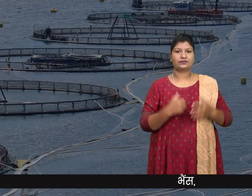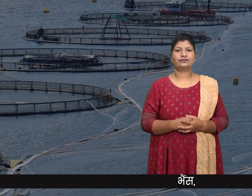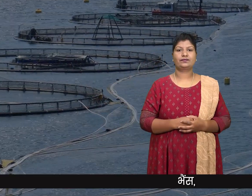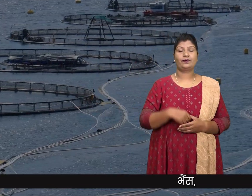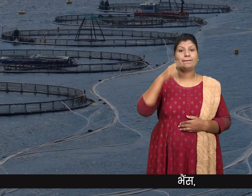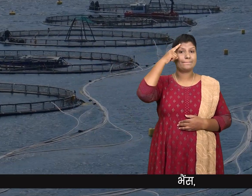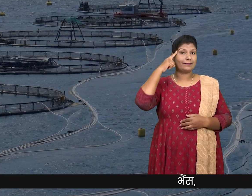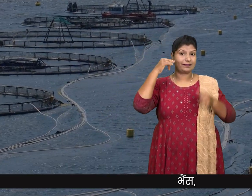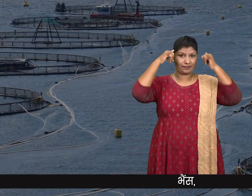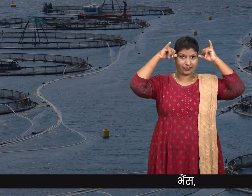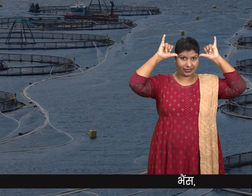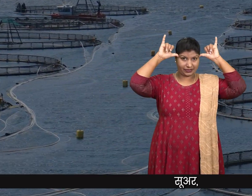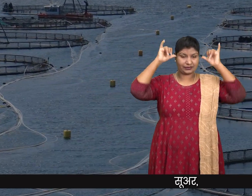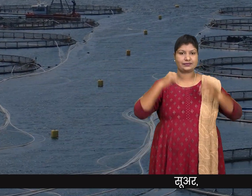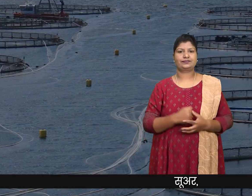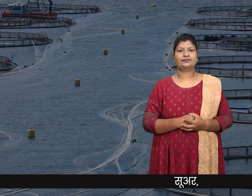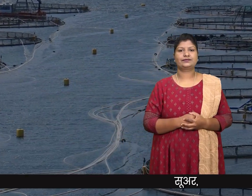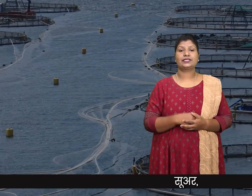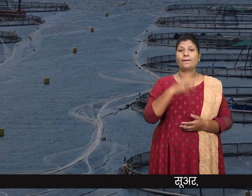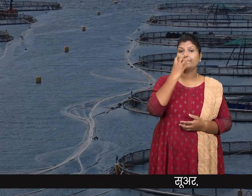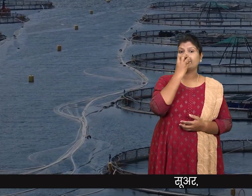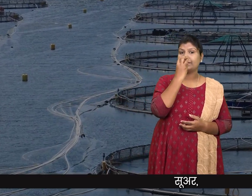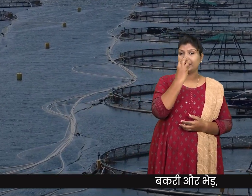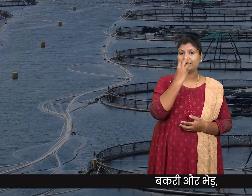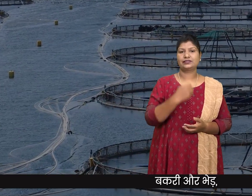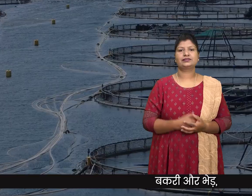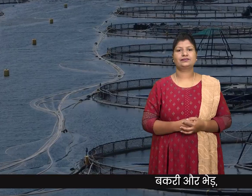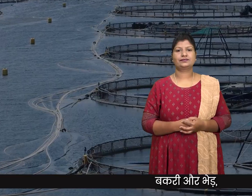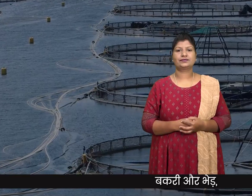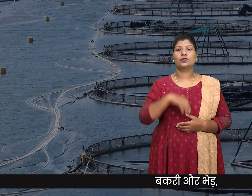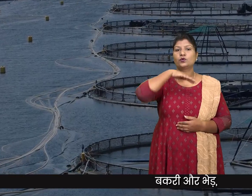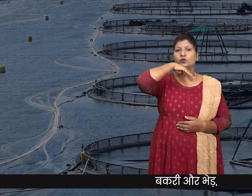भैंस, सुअर, बकरी और भेड़,